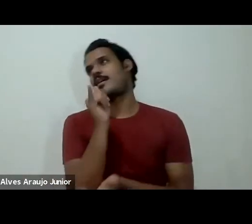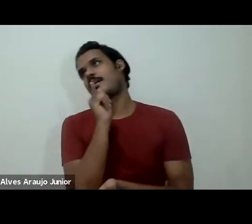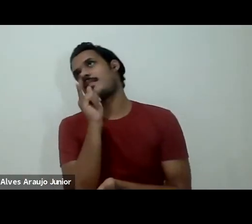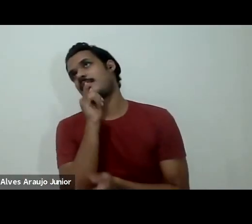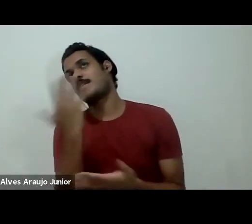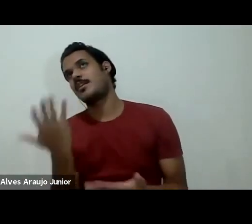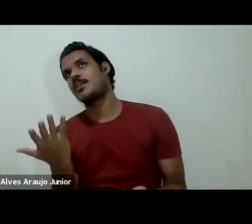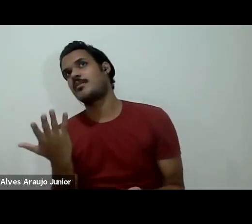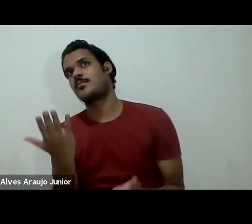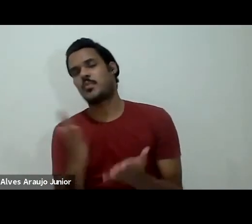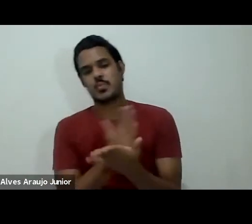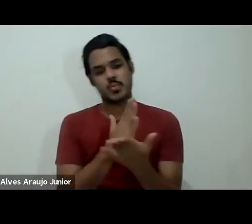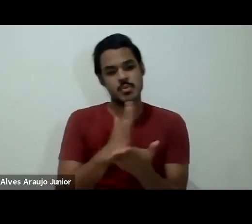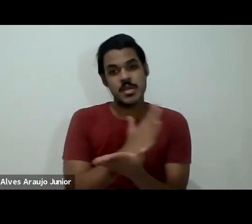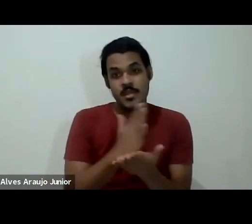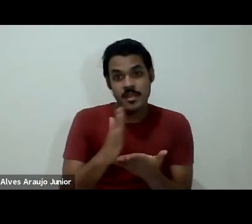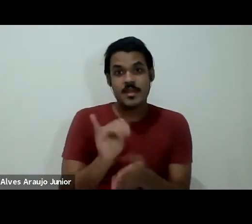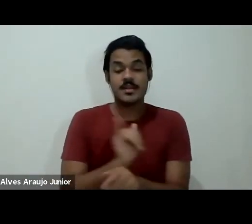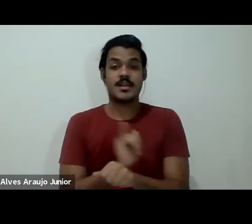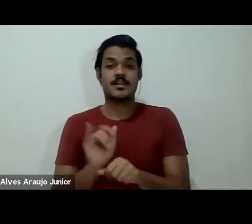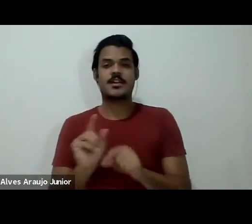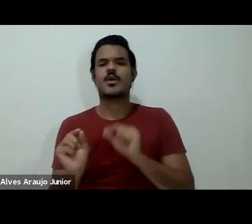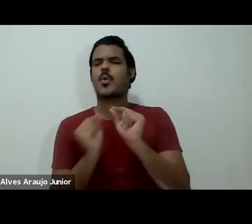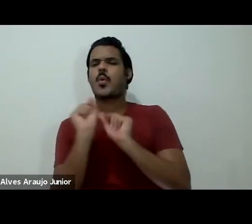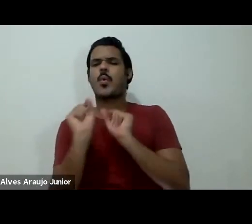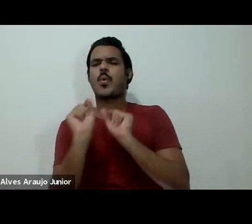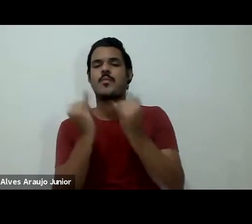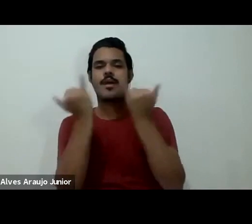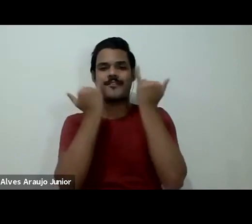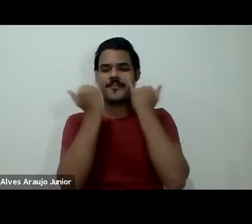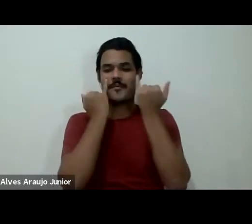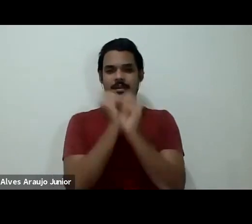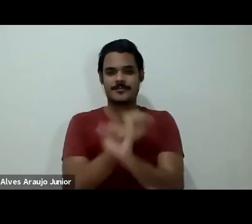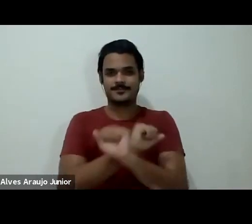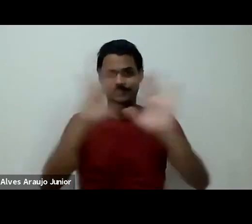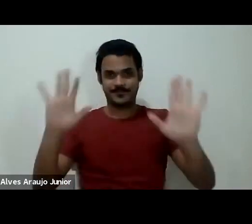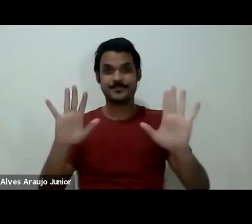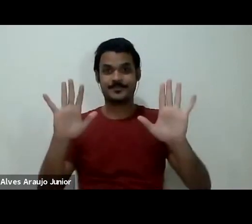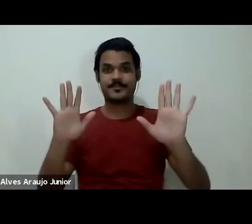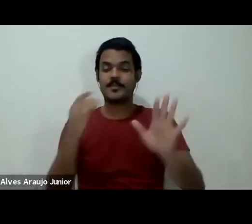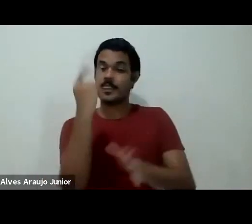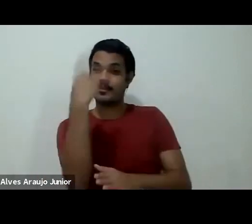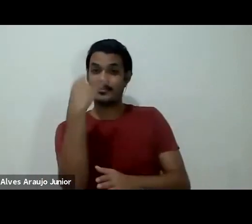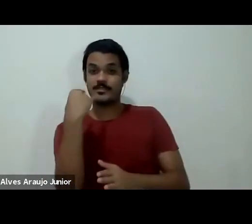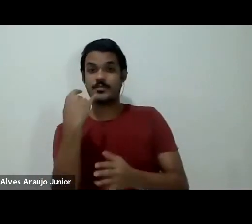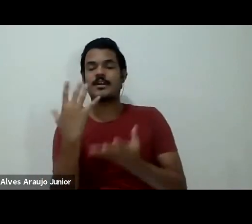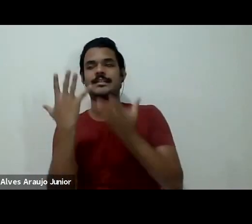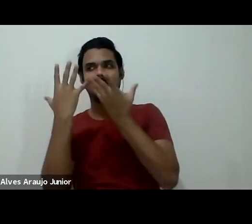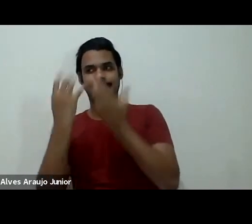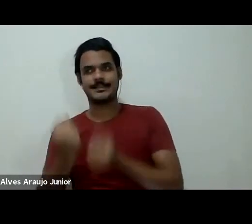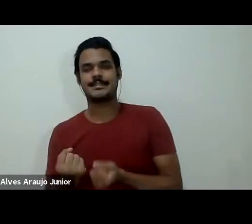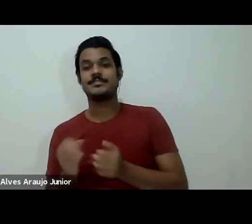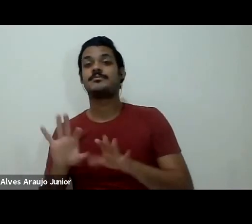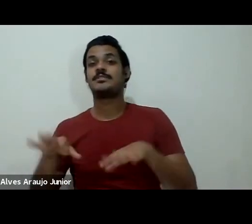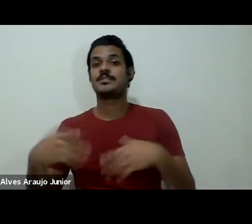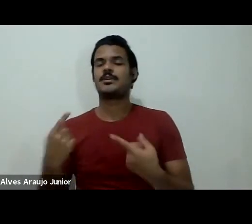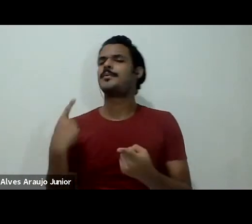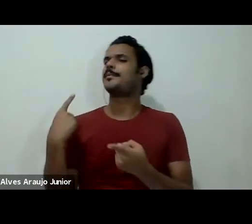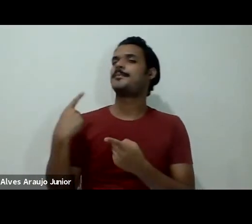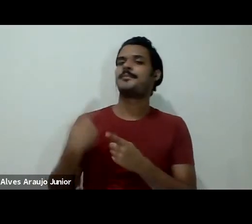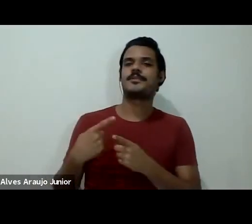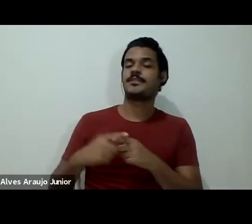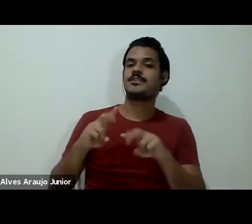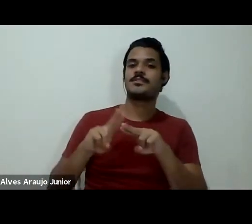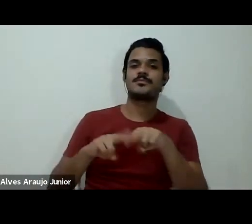que encontramos de situar, né, de informar o público com deficiência visual, foi bem aceito. Portanto, a obra